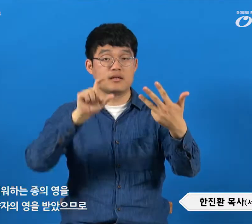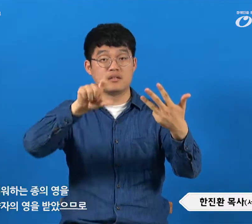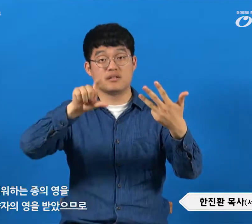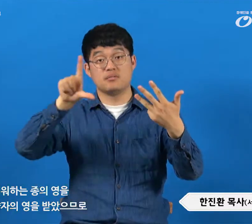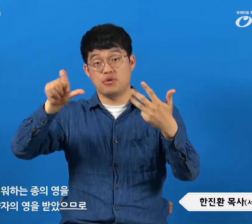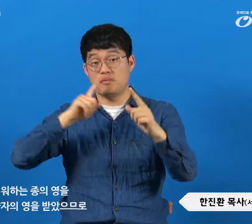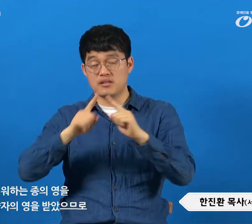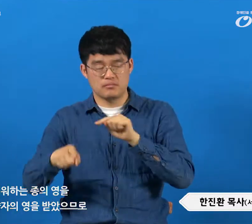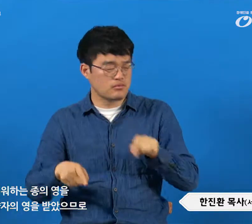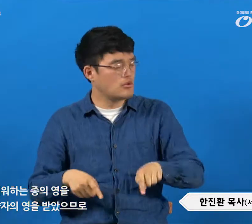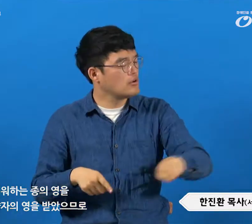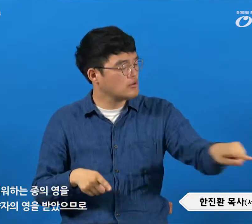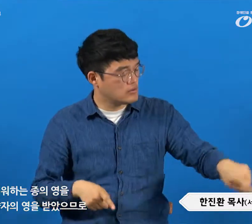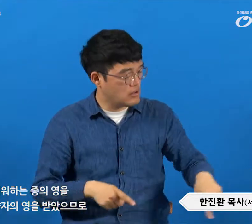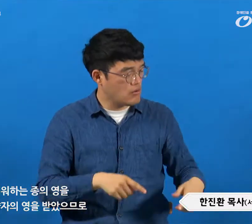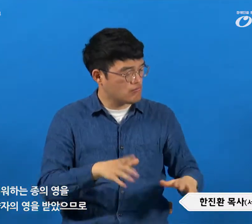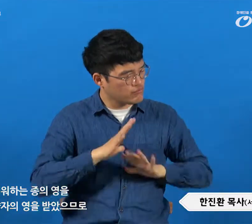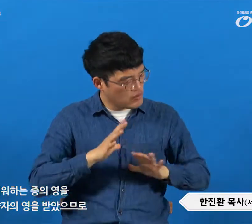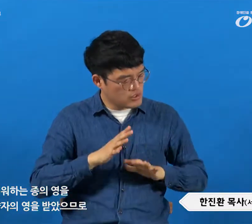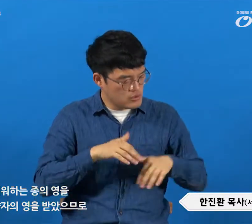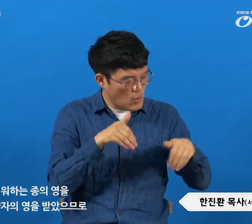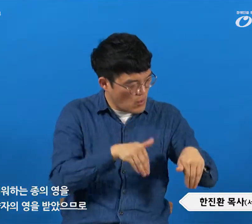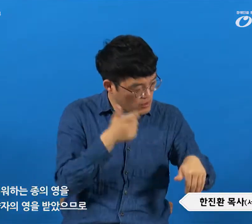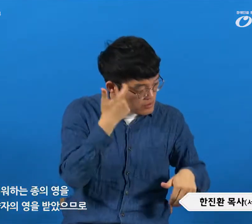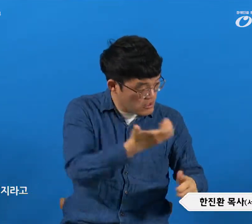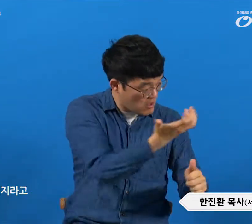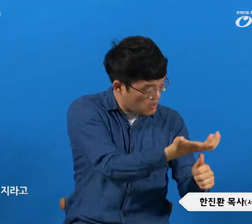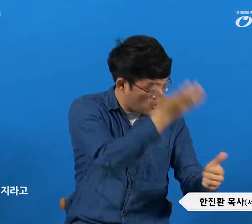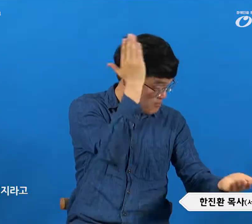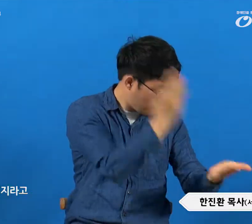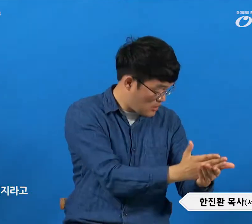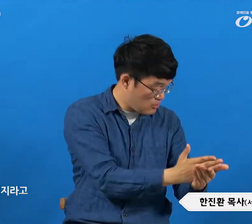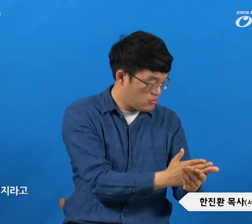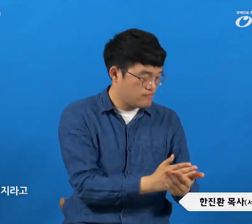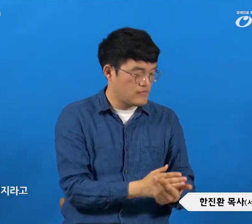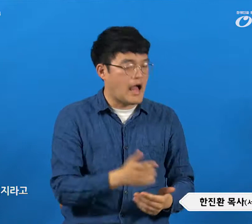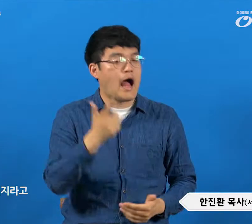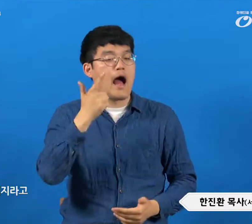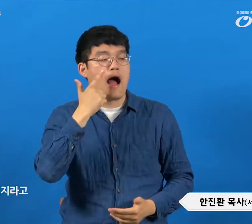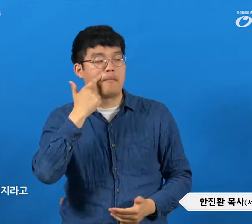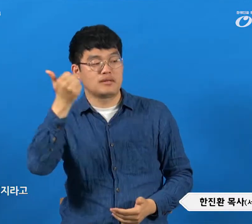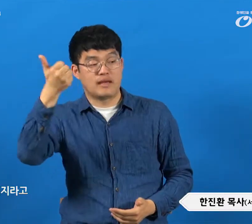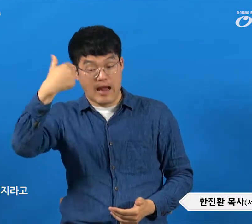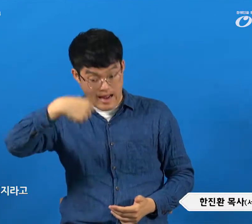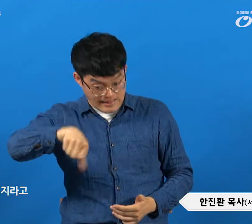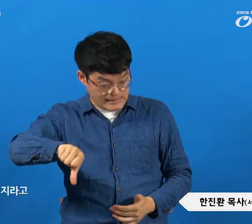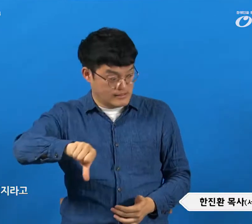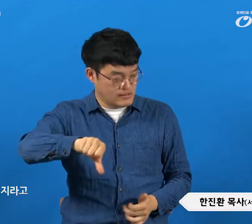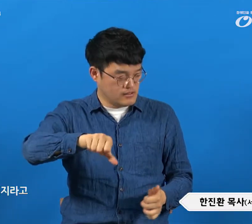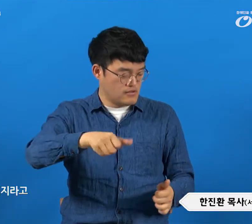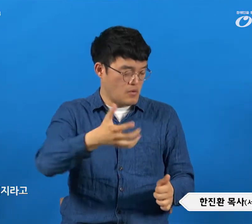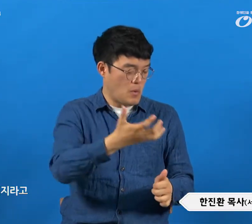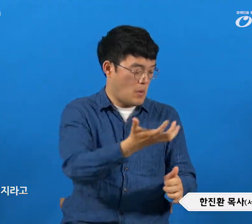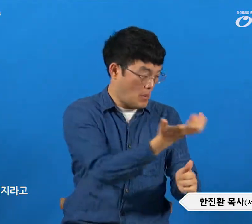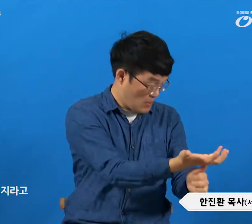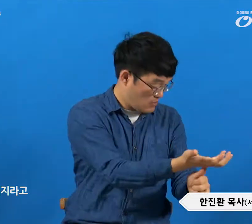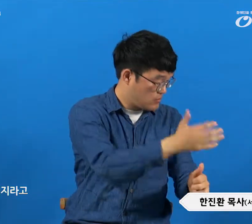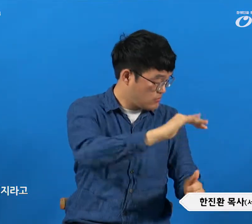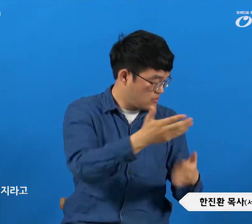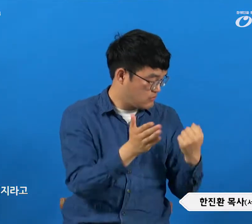다시 무서워하는 종의 영을 받지 아니하고 양자의 영을 받았으므로 우리가 아빠 아버지라고